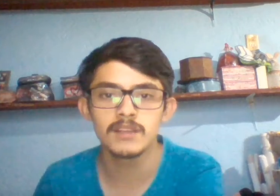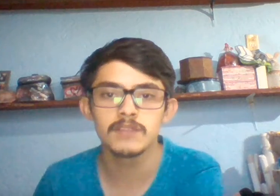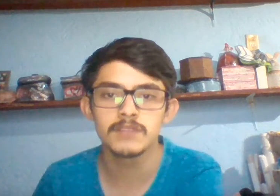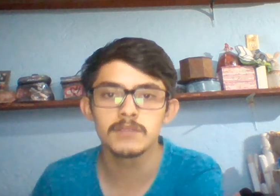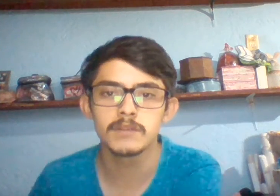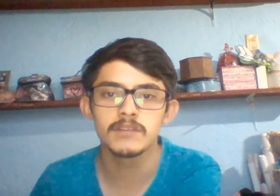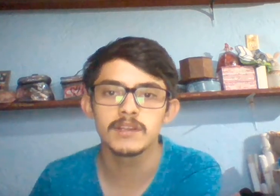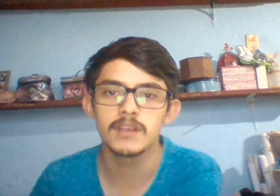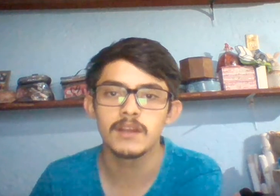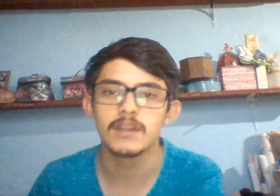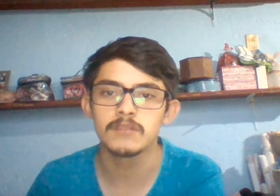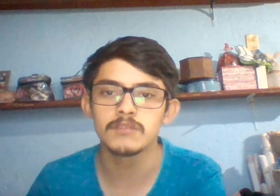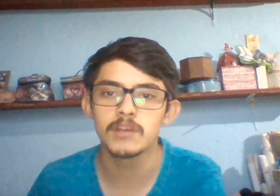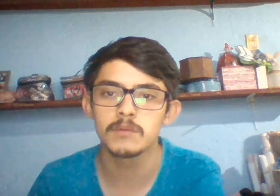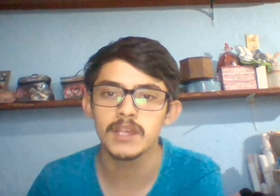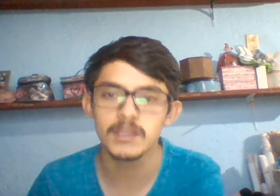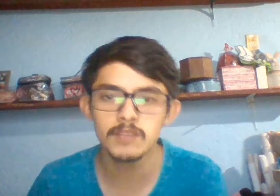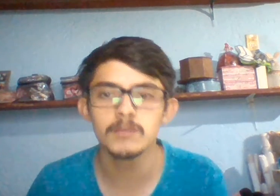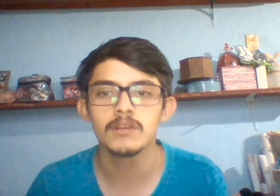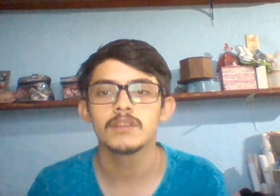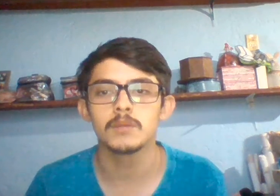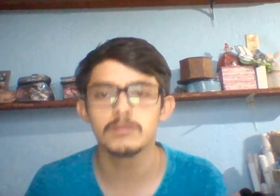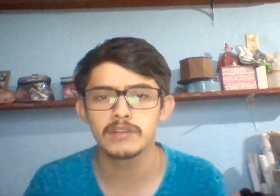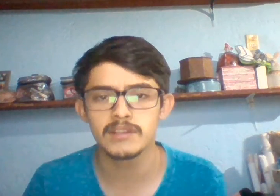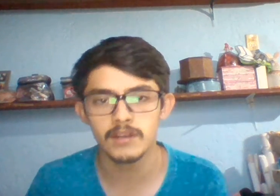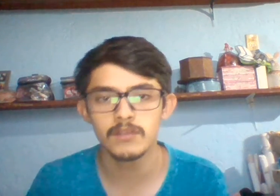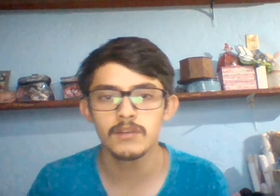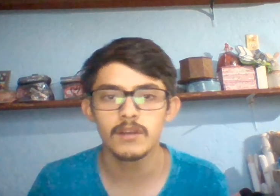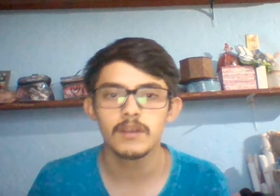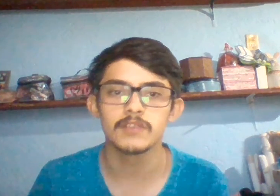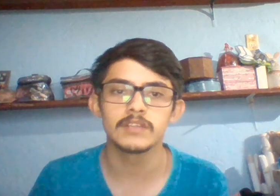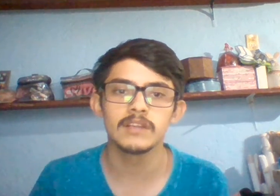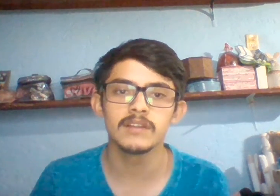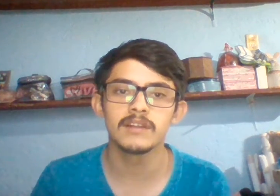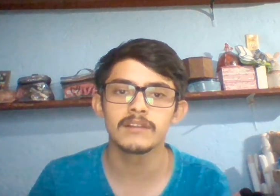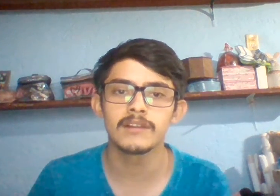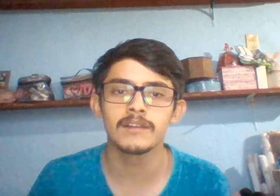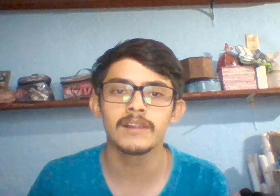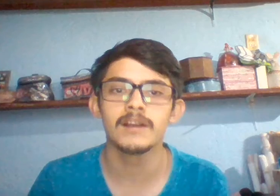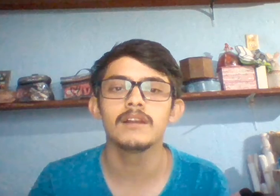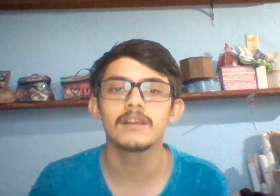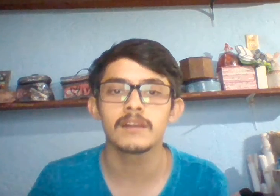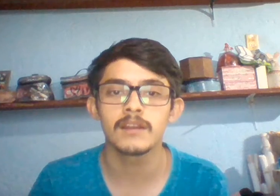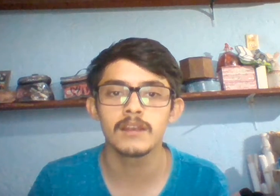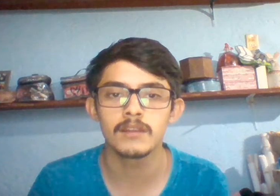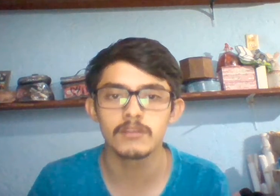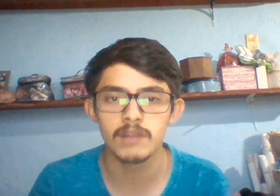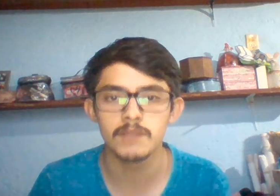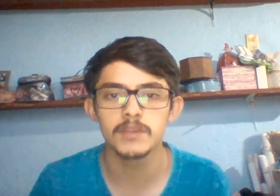un servomotor sería la de un servomecanismo de bucle cerrado, que se utiliza la retroalimentación